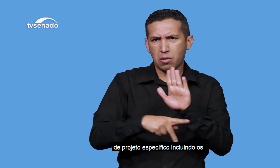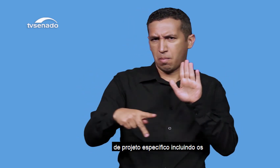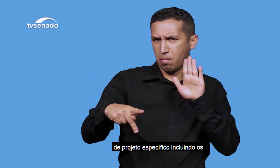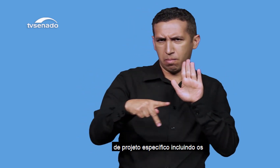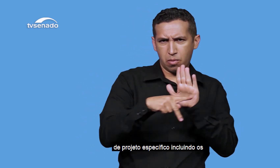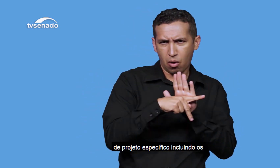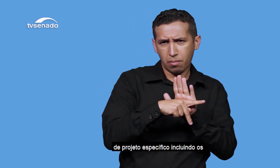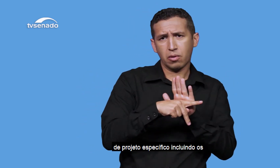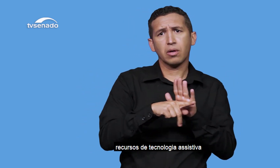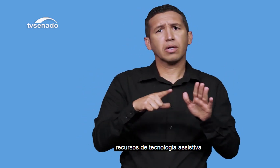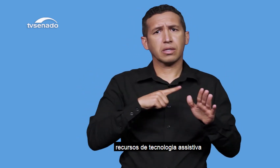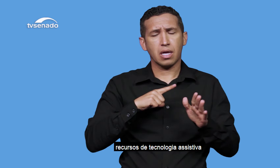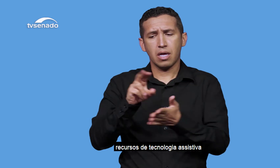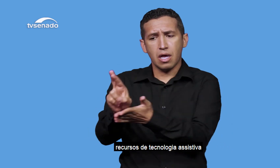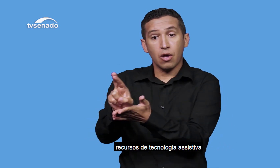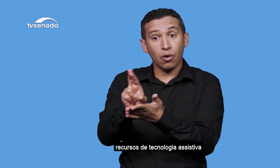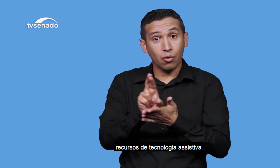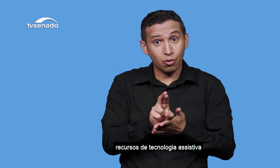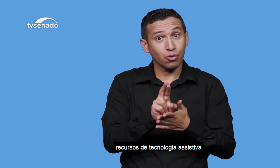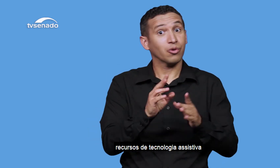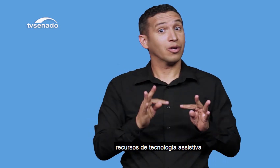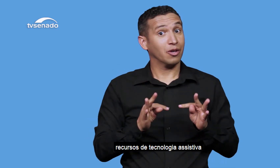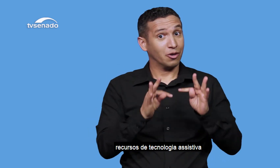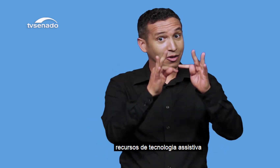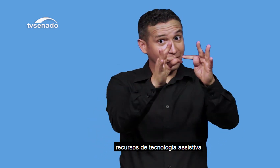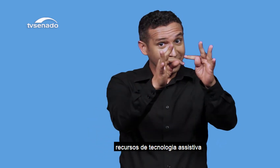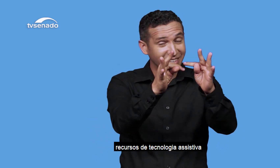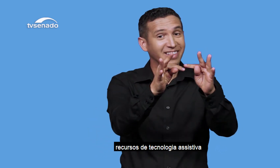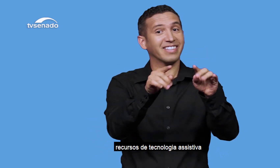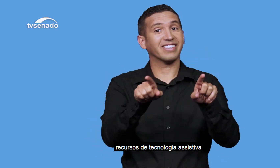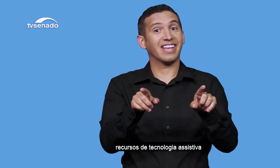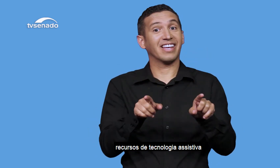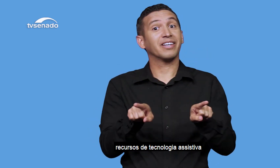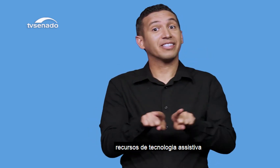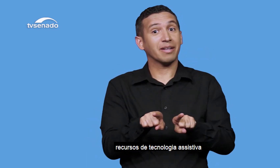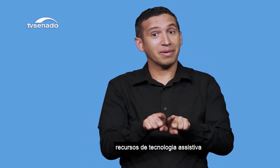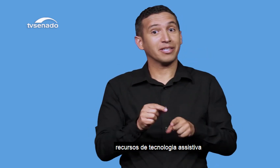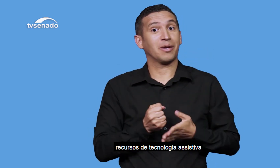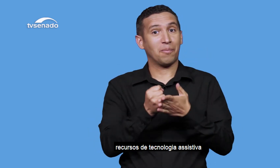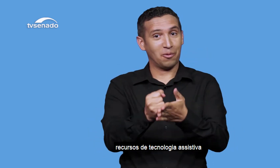incluindo os recursos de tecnologia assistiva